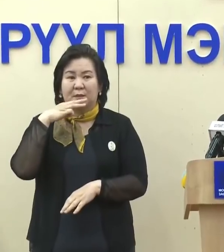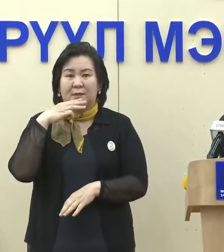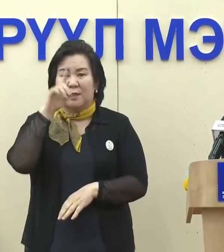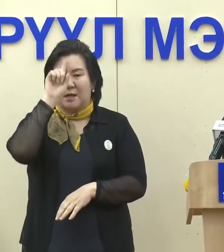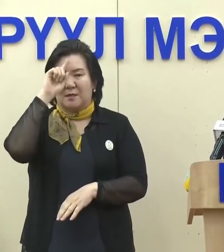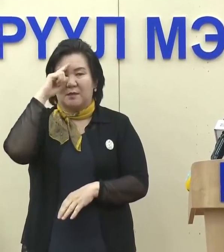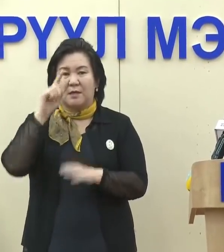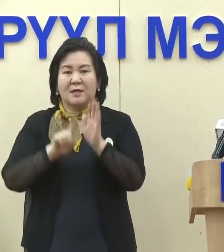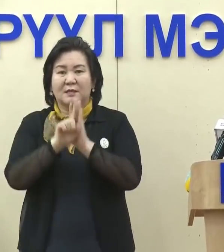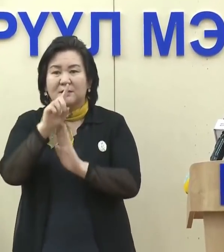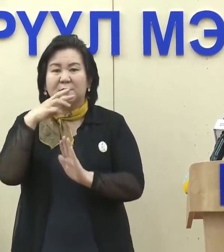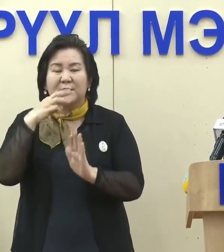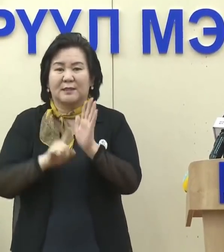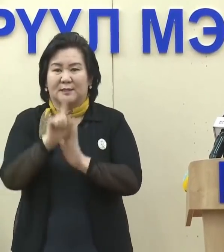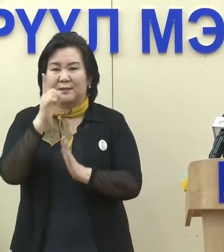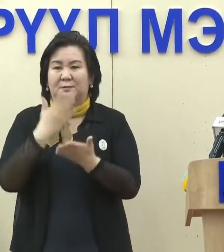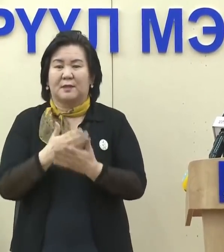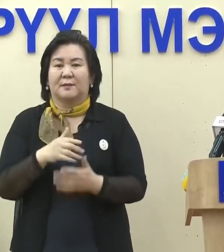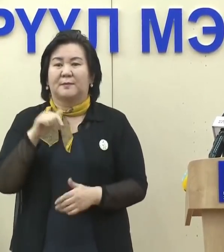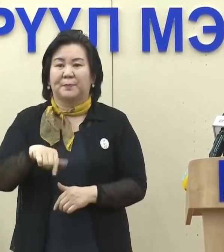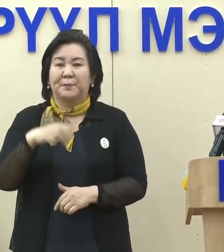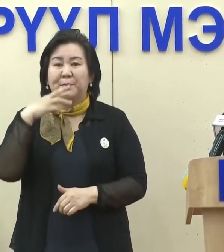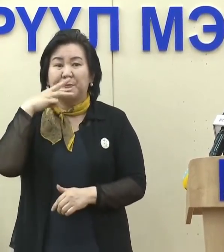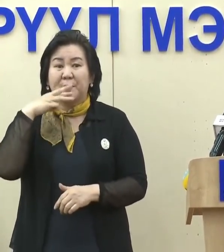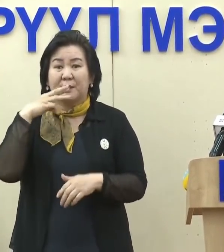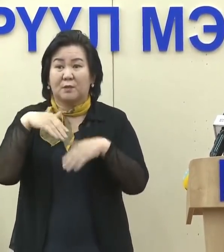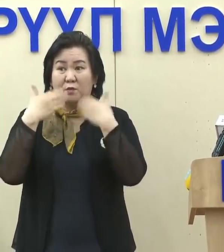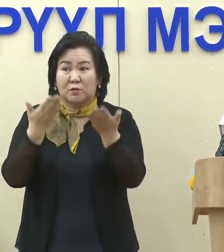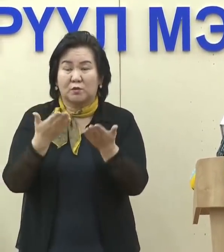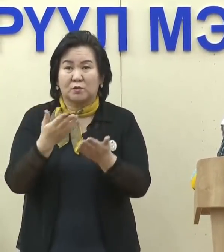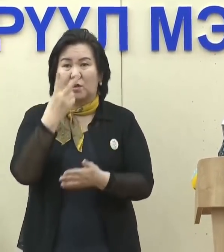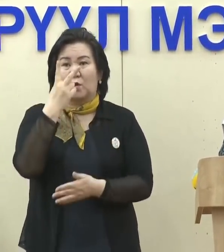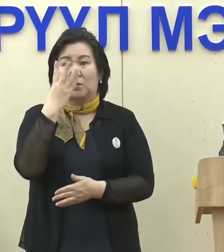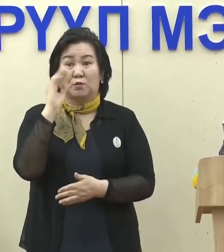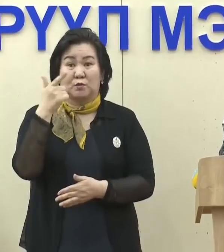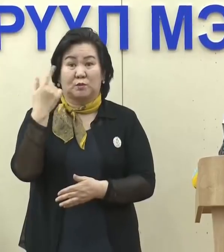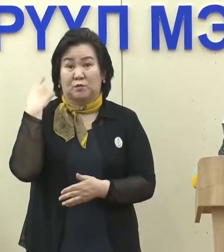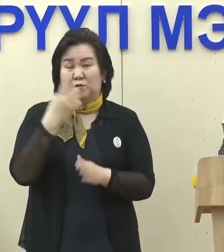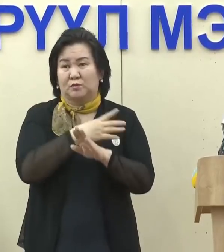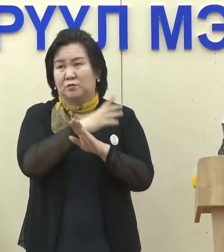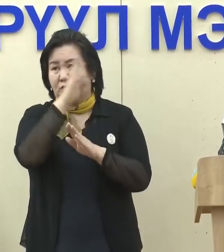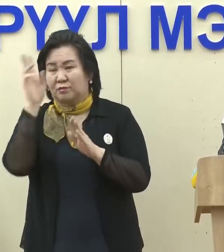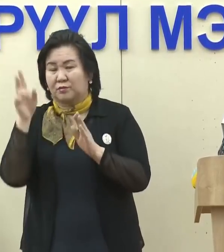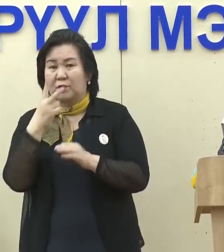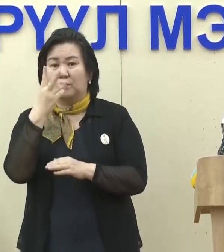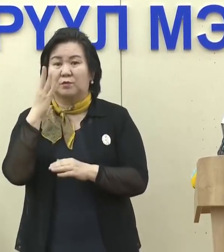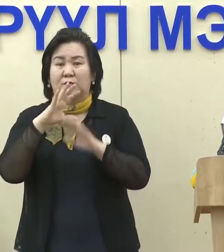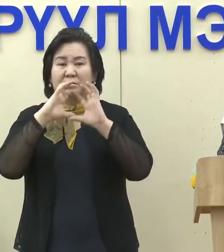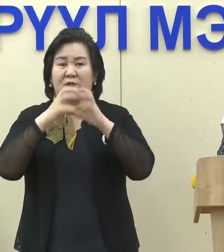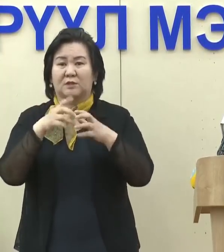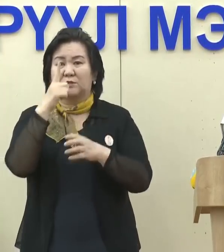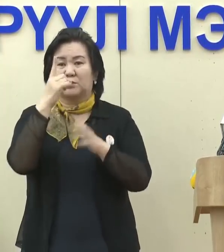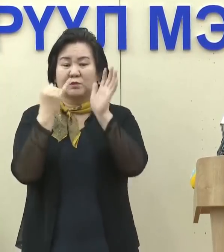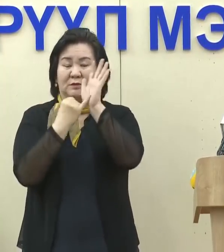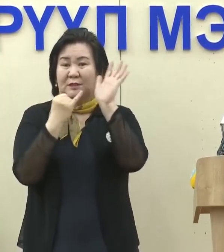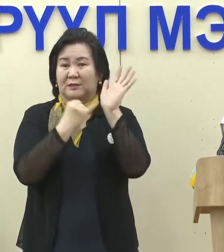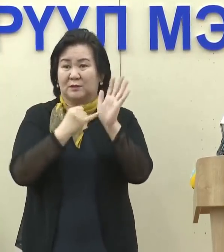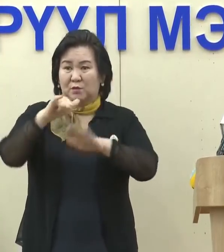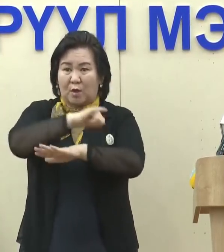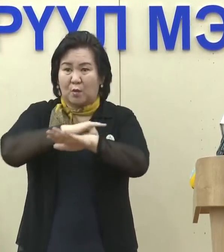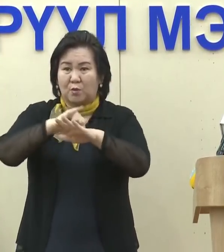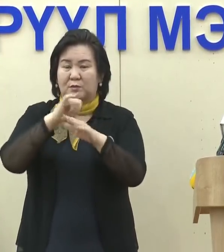ээлжит мэдээлэл эхэлж байна. За бид нар та бүхэнд мэдээлэл өгснөөс хойш 24 цагийн дотор бол дэлхийн одоо 166 орнд бол